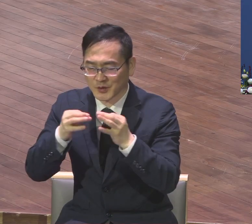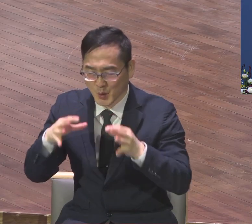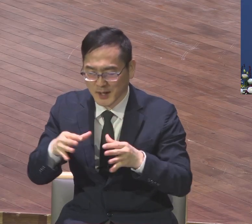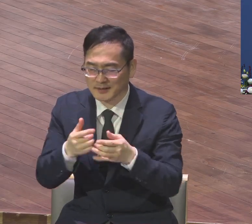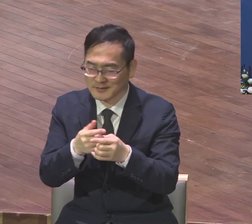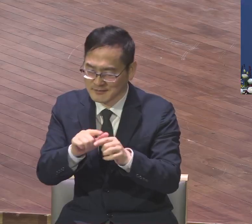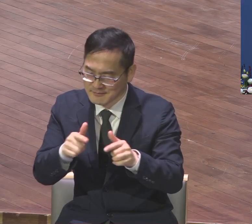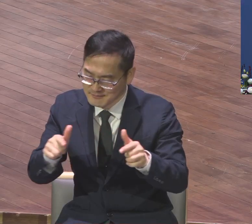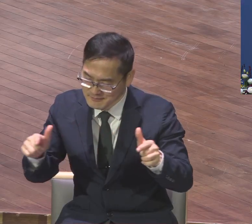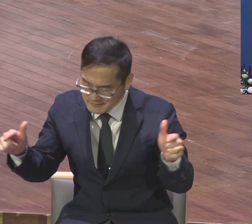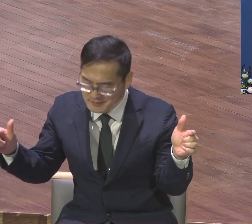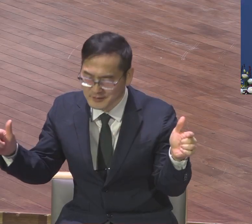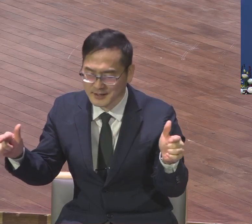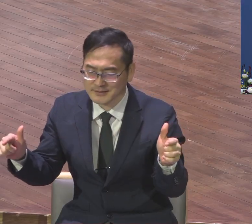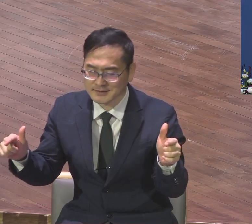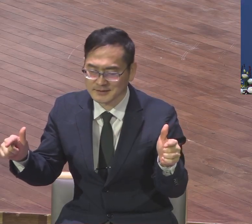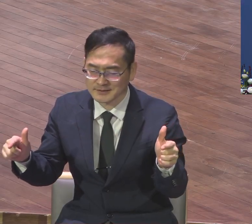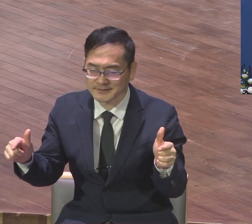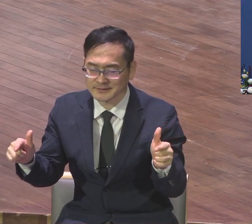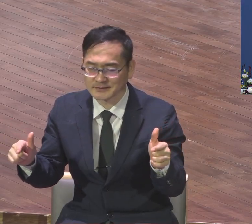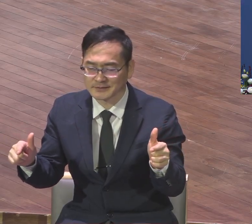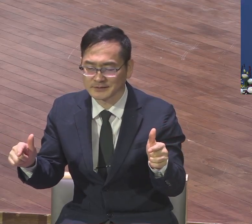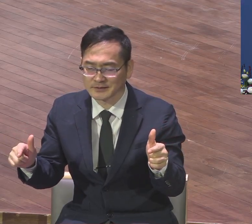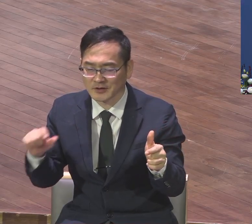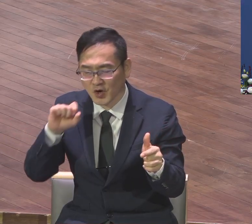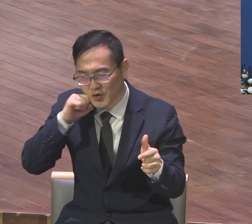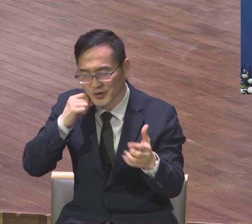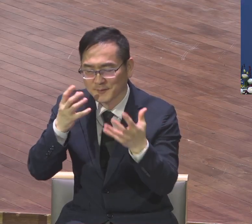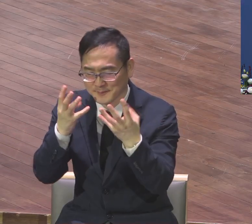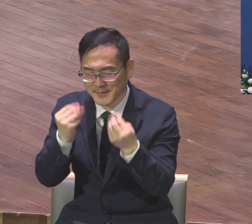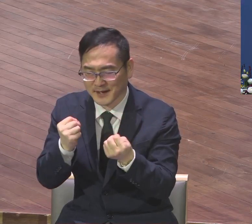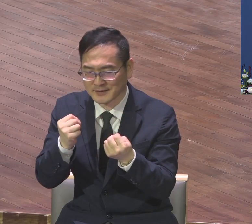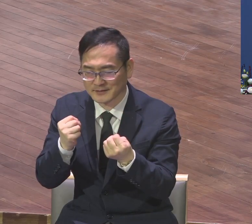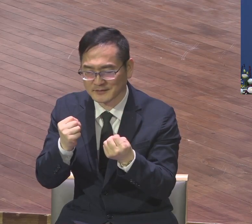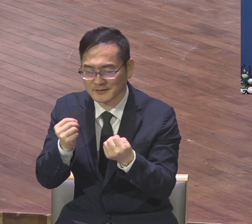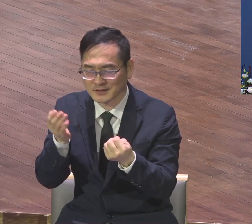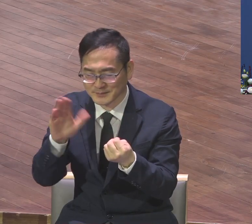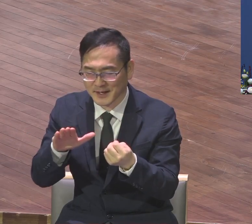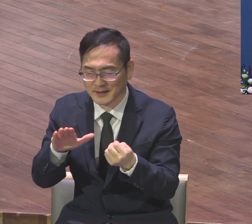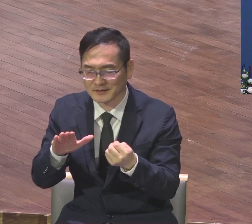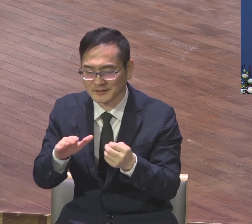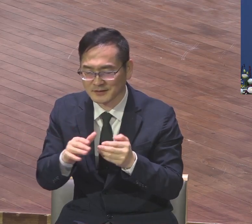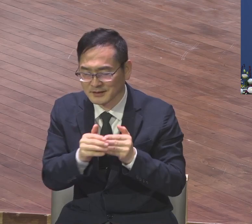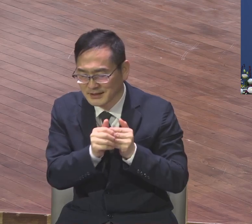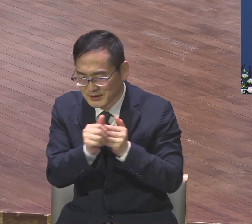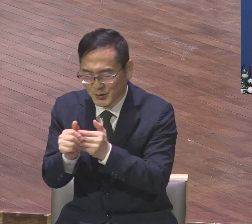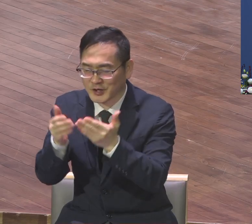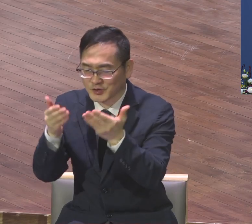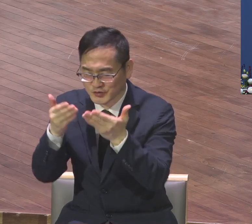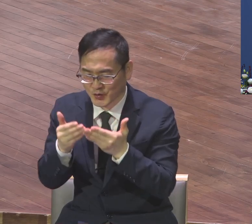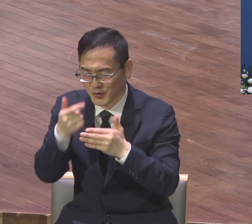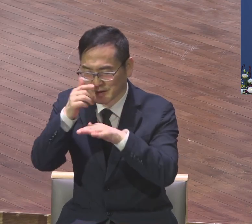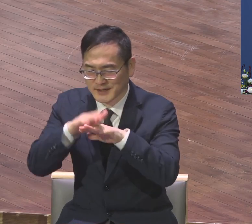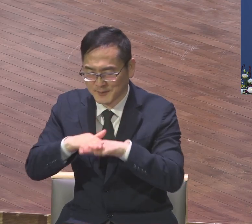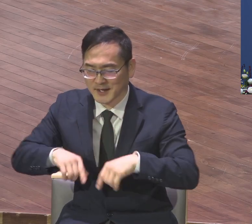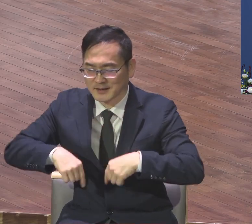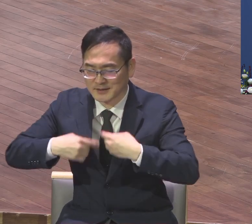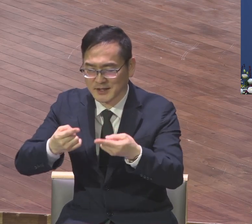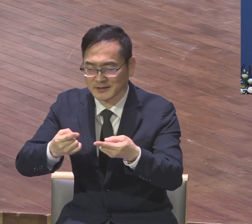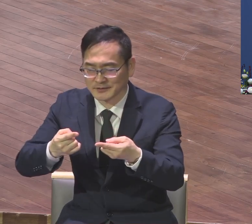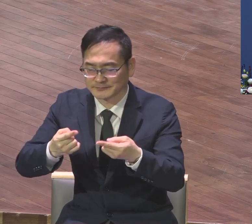이런저런 어마어마한 일들도 많았지만 은혜 속에서 지금까지 인도하시고 하나님 옆에 나와 예배할 수 있는 특권 주신